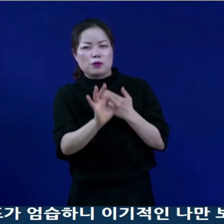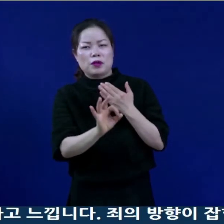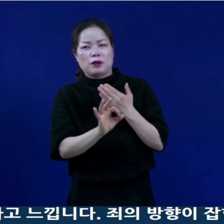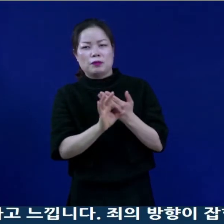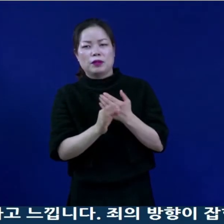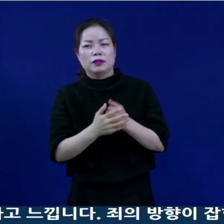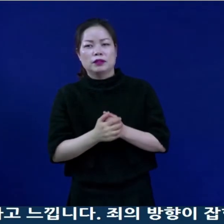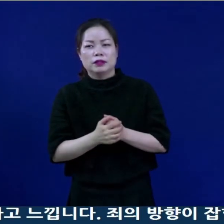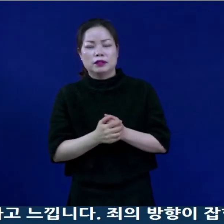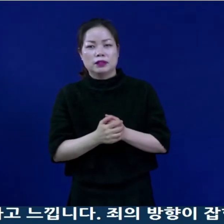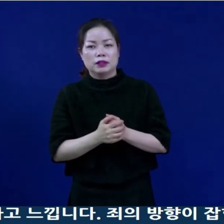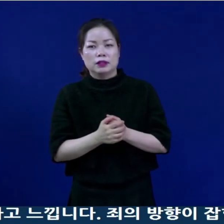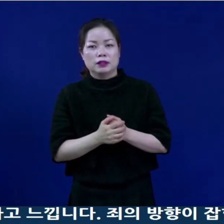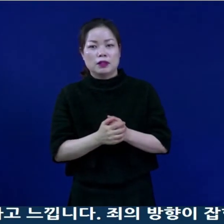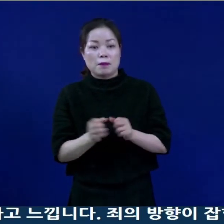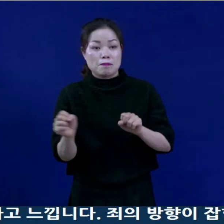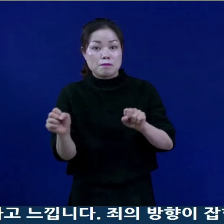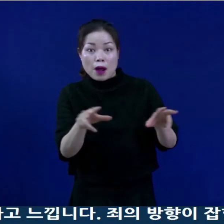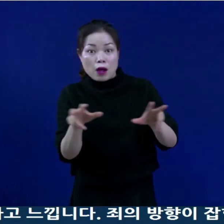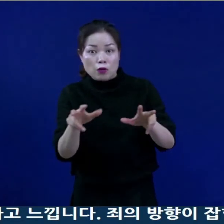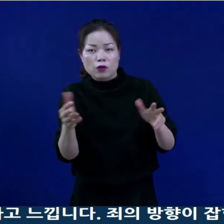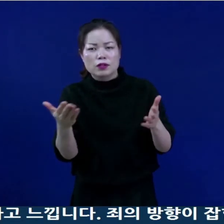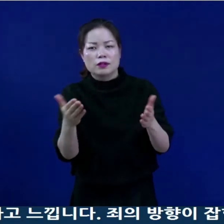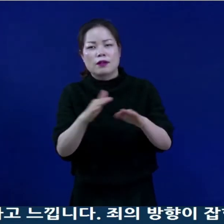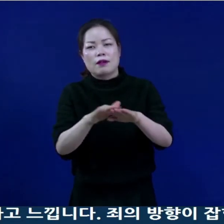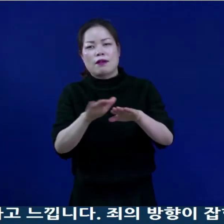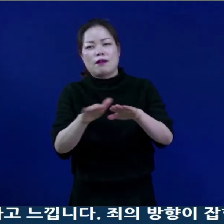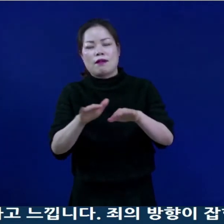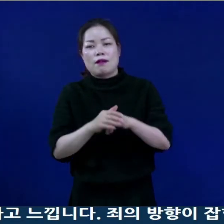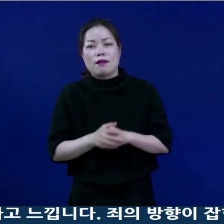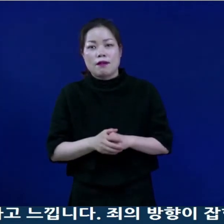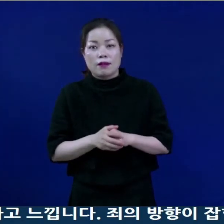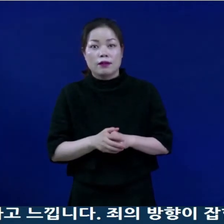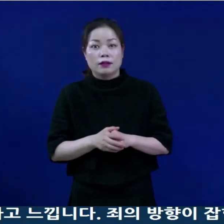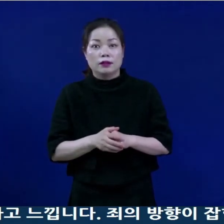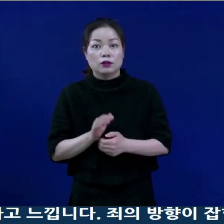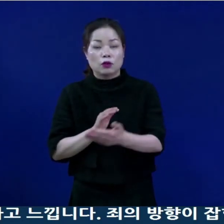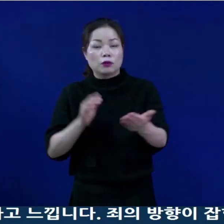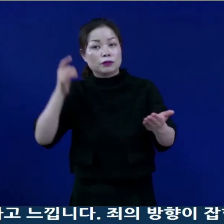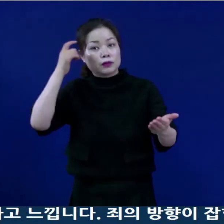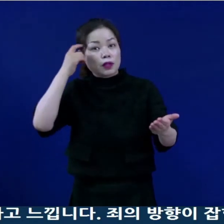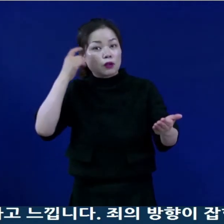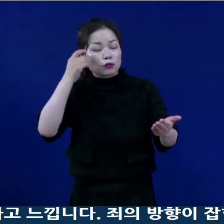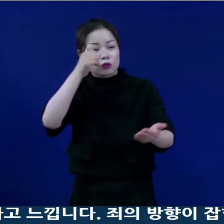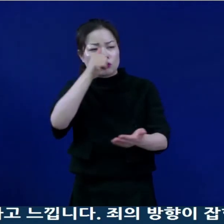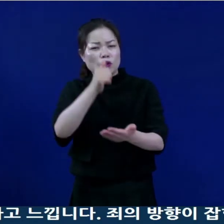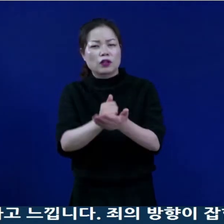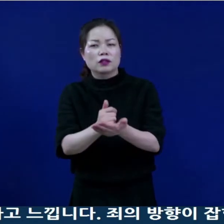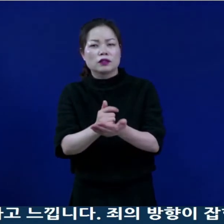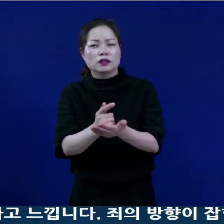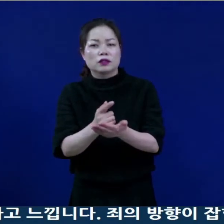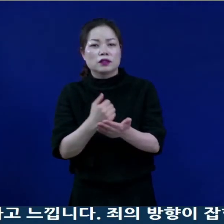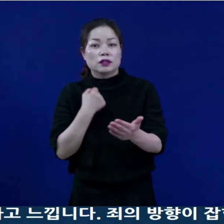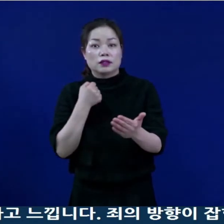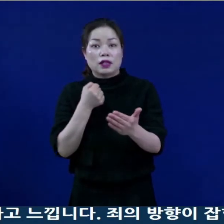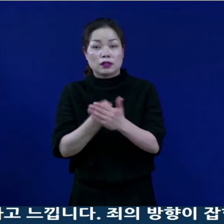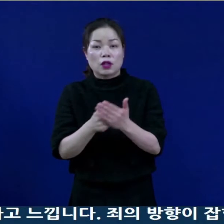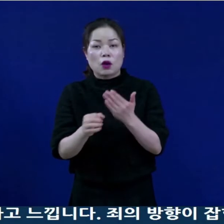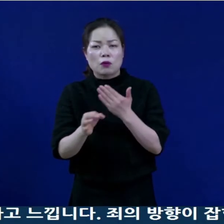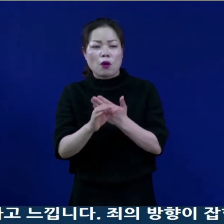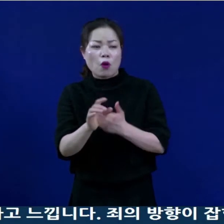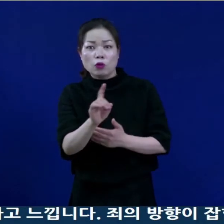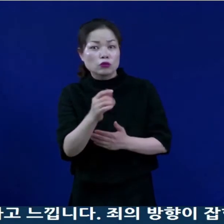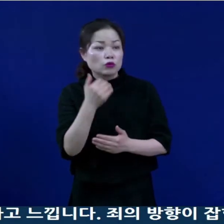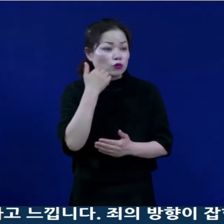그 다음은 일사천리로 그 일이 진행됩니다. 여러분 생각해 보십시오. 우리가 죄를 짓기로 작정하면요, 그